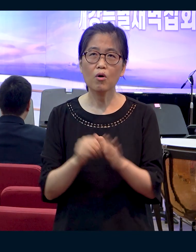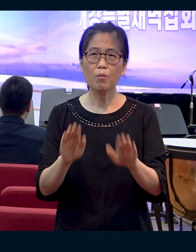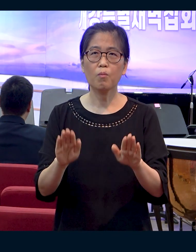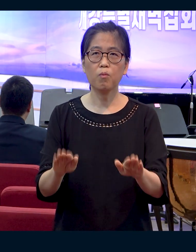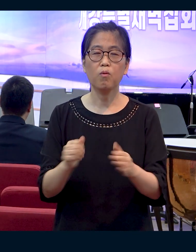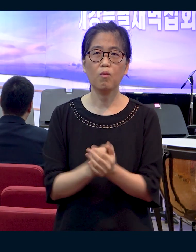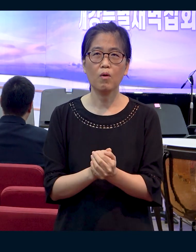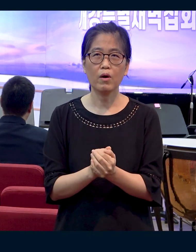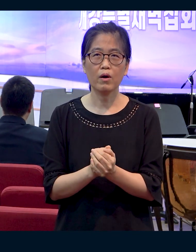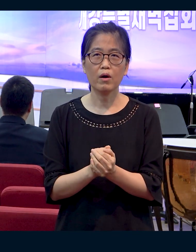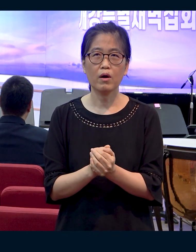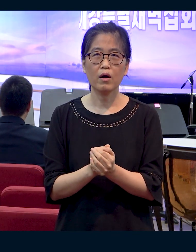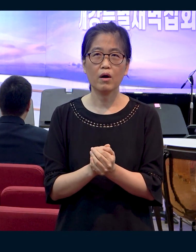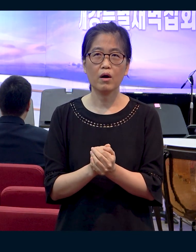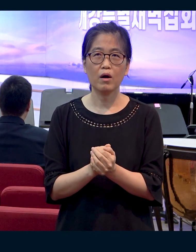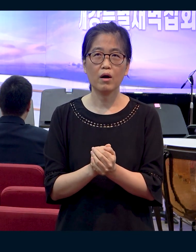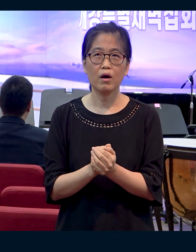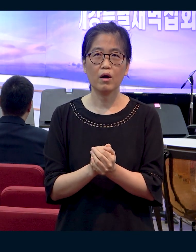가겠다.